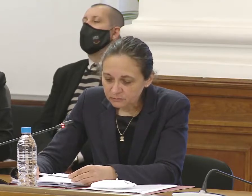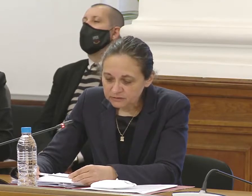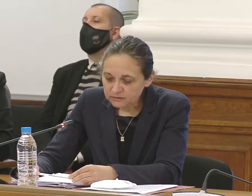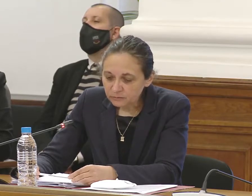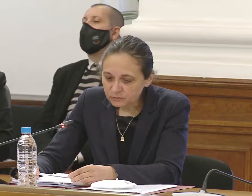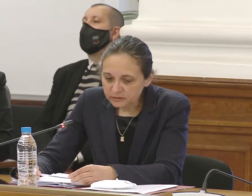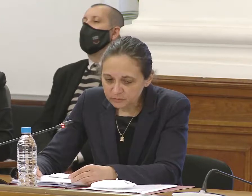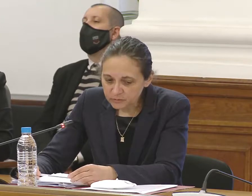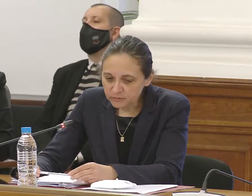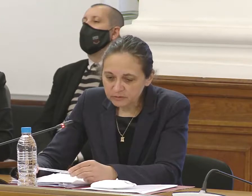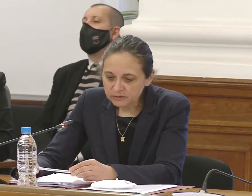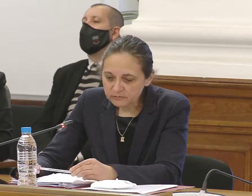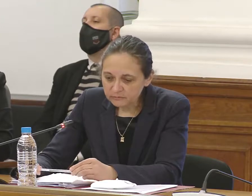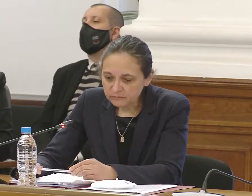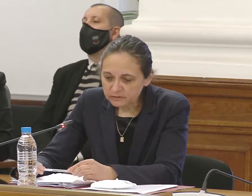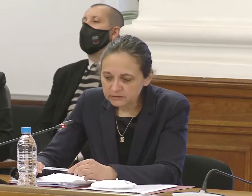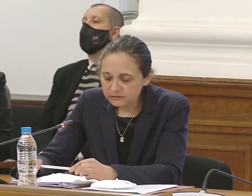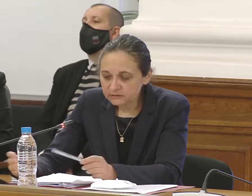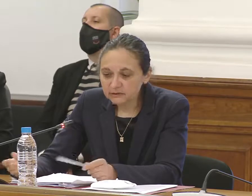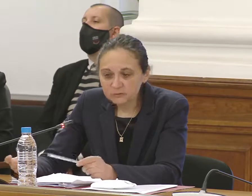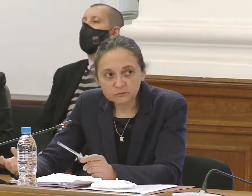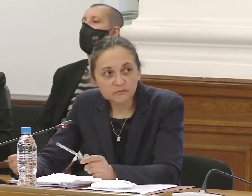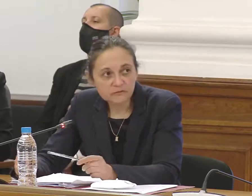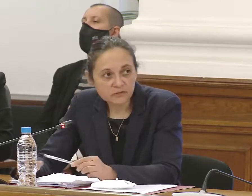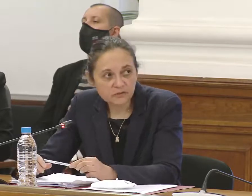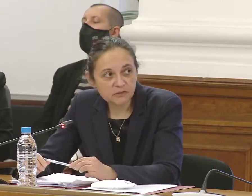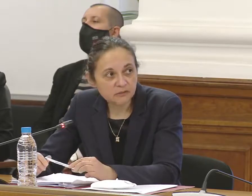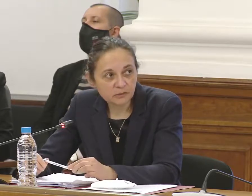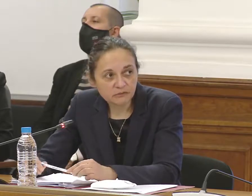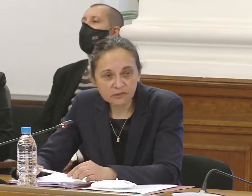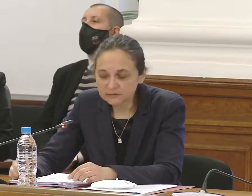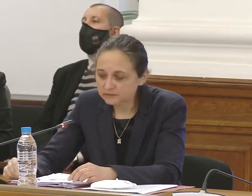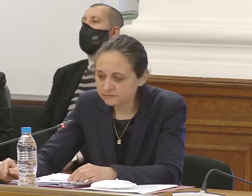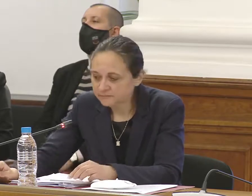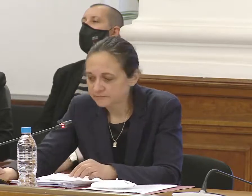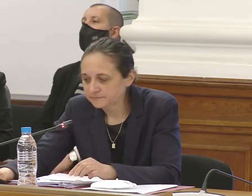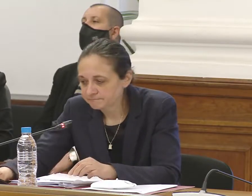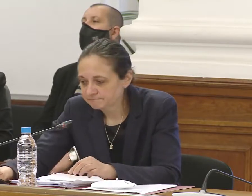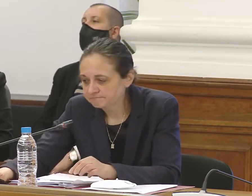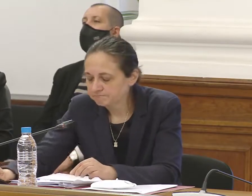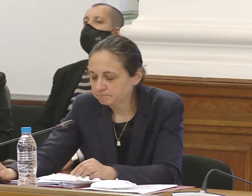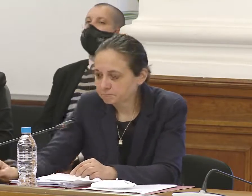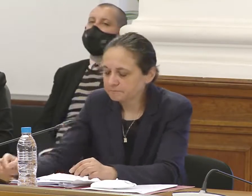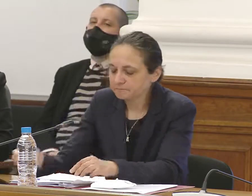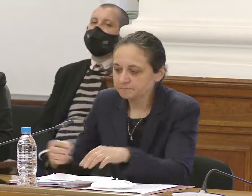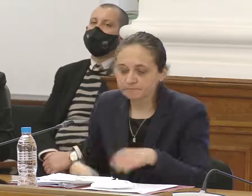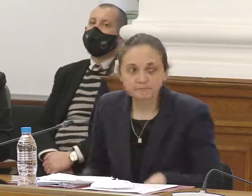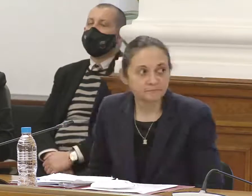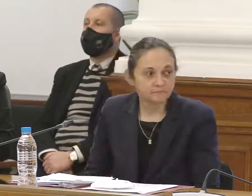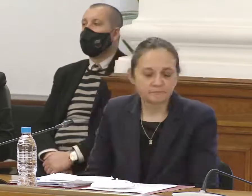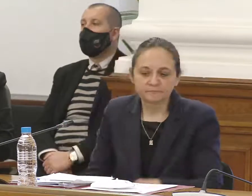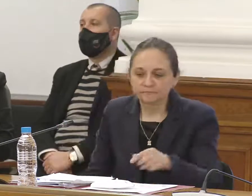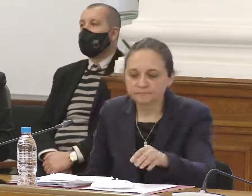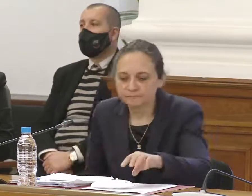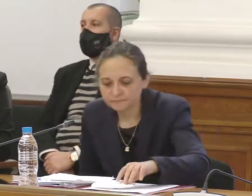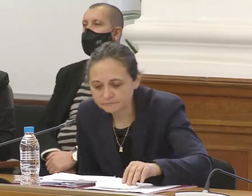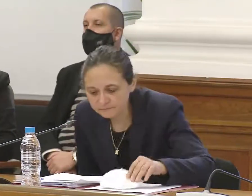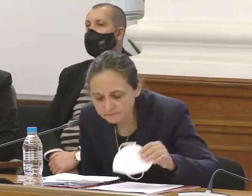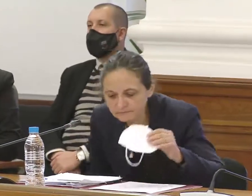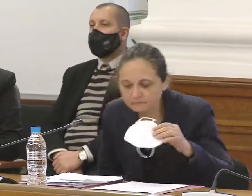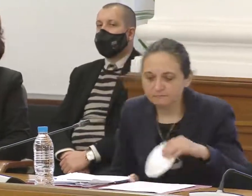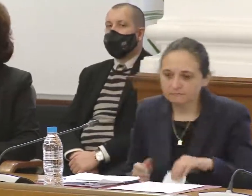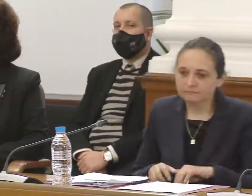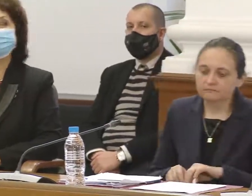да се отнесем подкрепящо към нейното въвеждане и прилагане. Доктор Пенков, готови ли са правилата